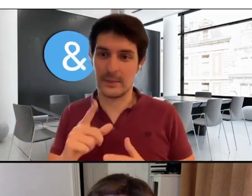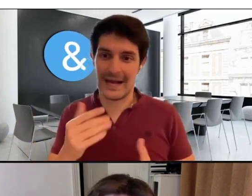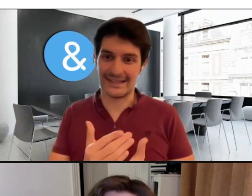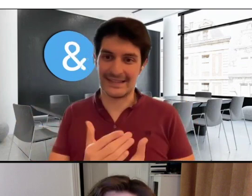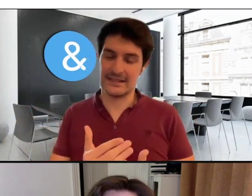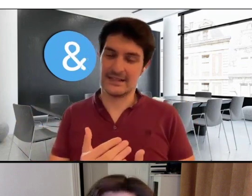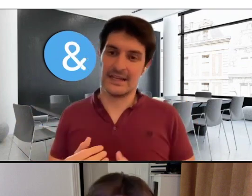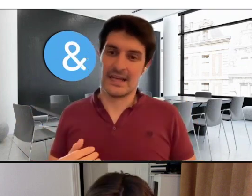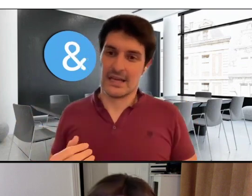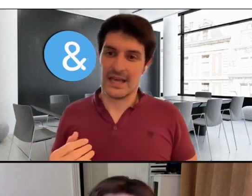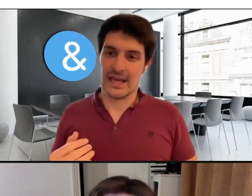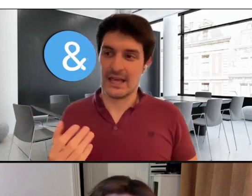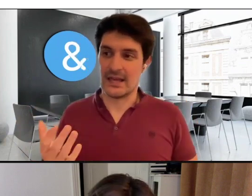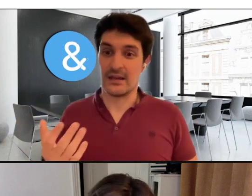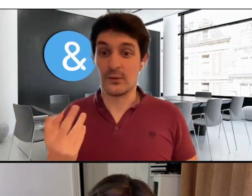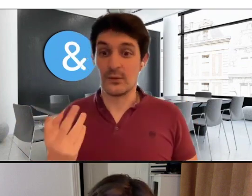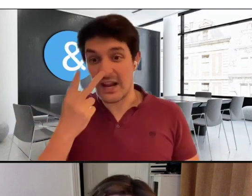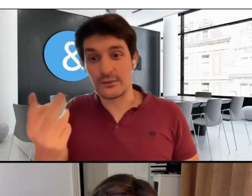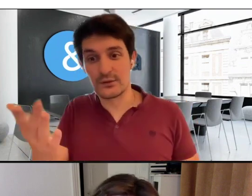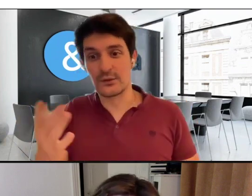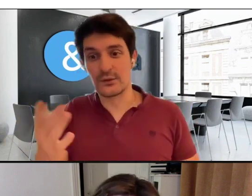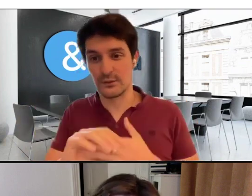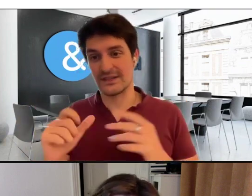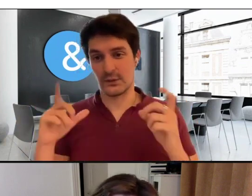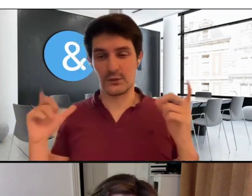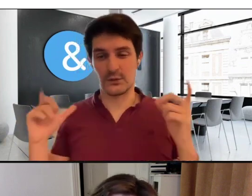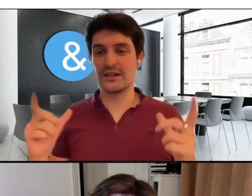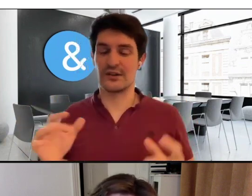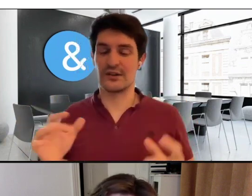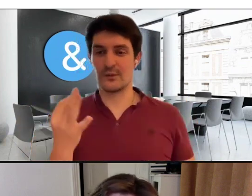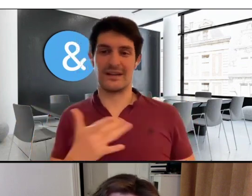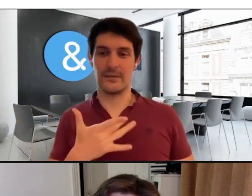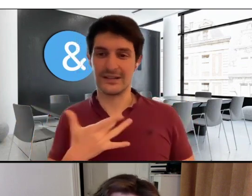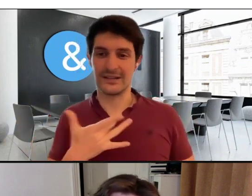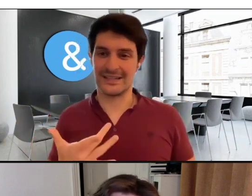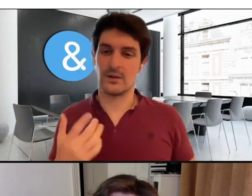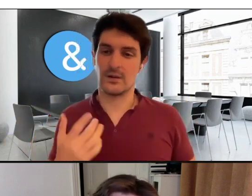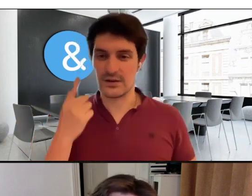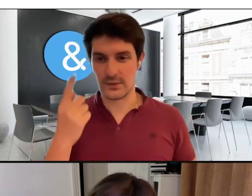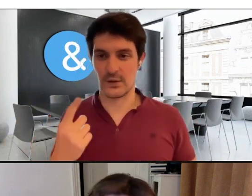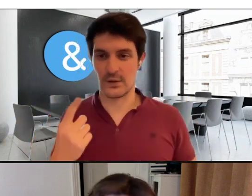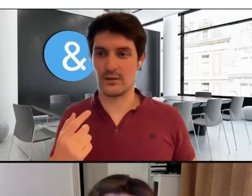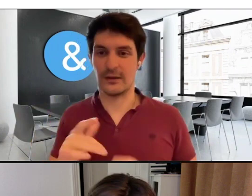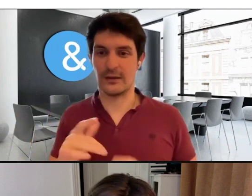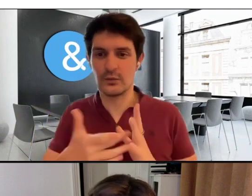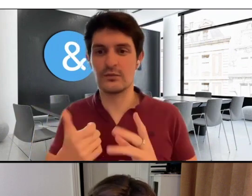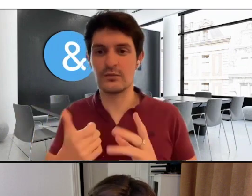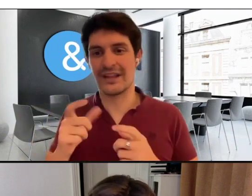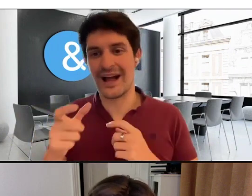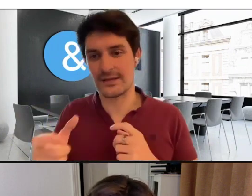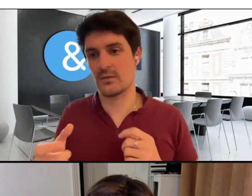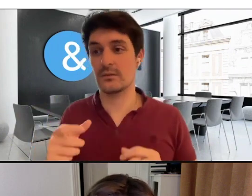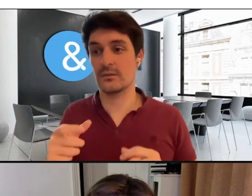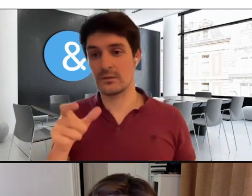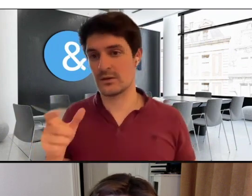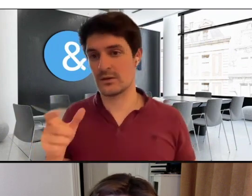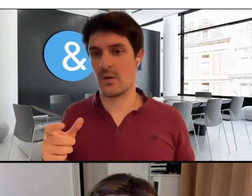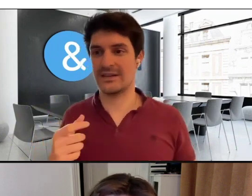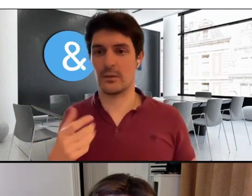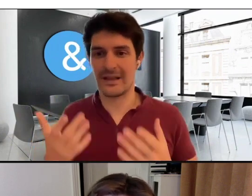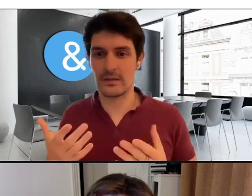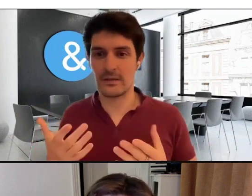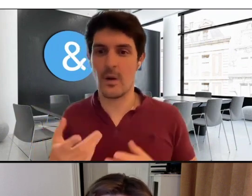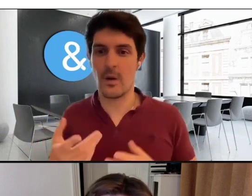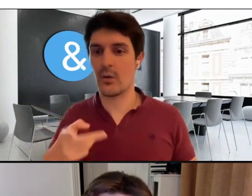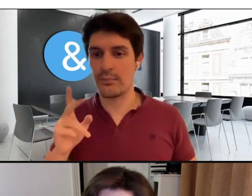arrêter. Et donc là, j'ai vu ce que tu faisais sur Twitch, je trouve ça vraiment intéressant. Hein. Je pense qu'il y a toute une génération de gens qui sont